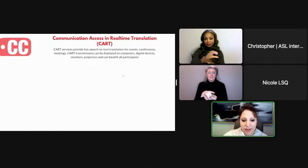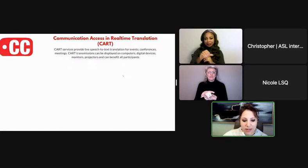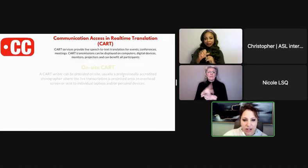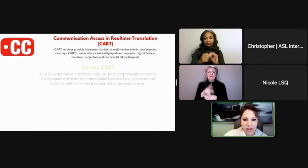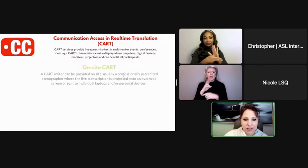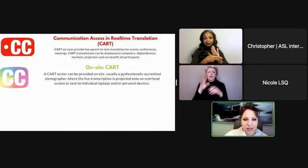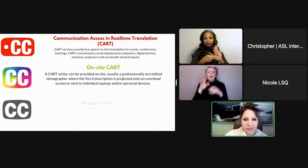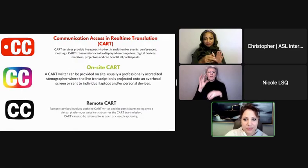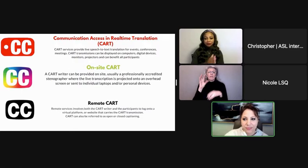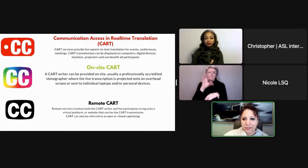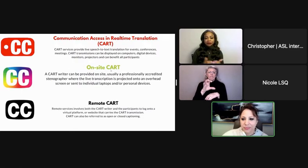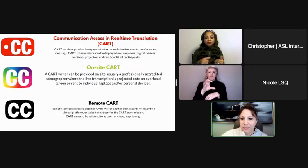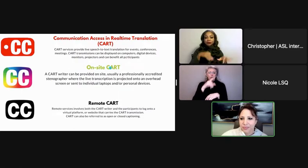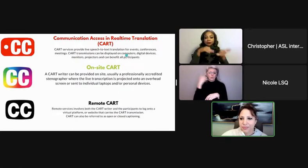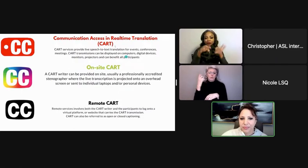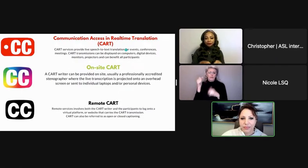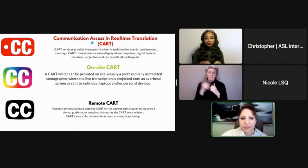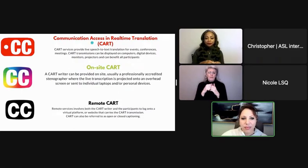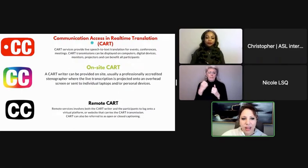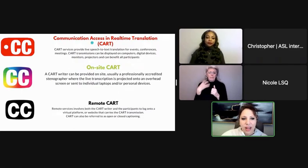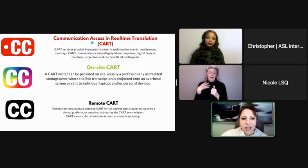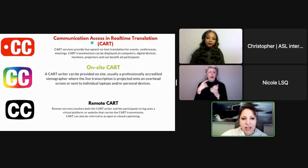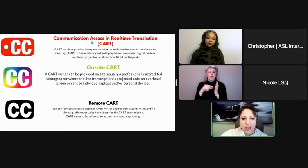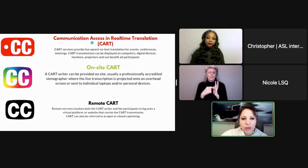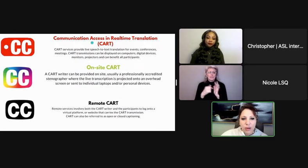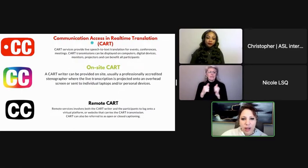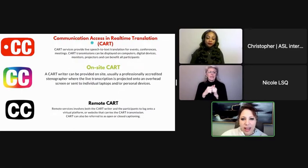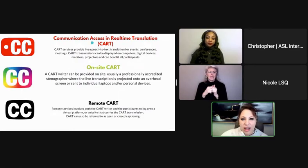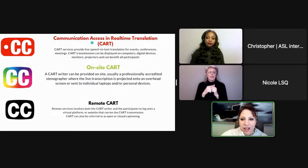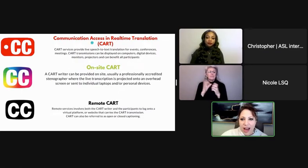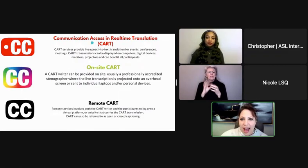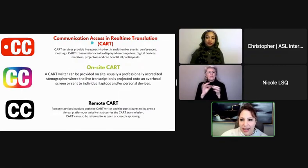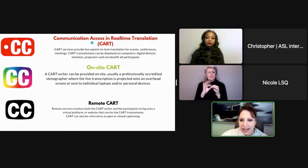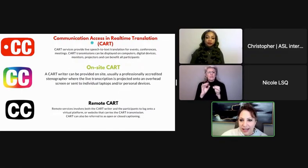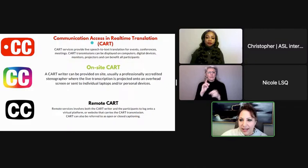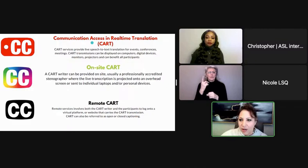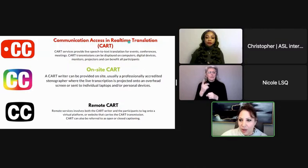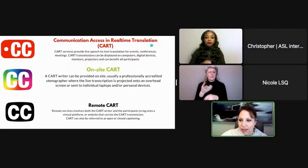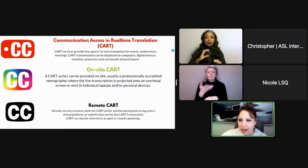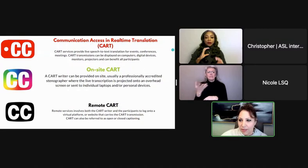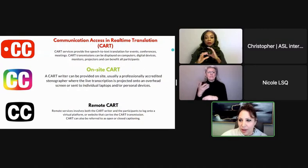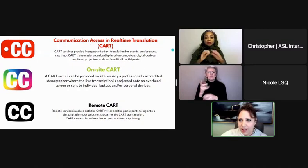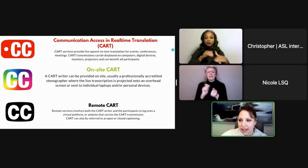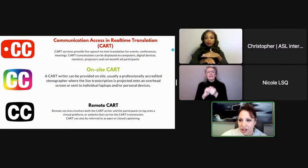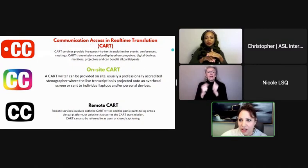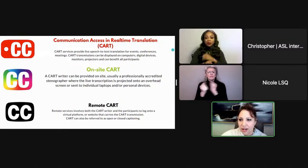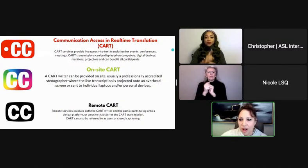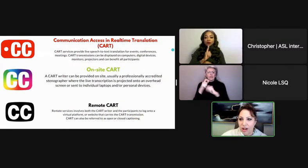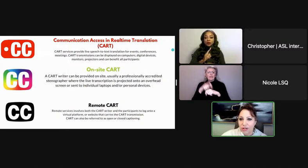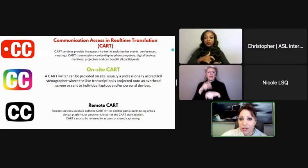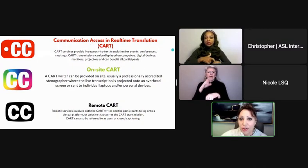avec du blanc. On va commencer avec des définitions. Qu'est-ce que la traduction en temps réel des communications, c'est-à-dire